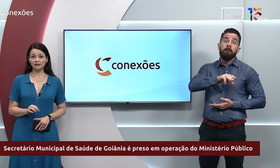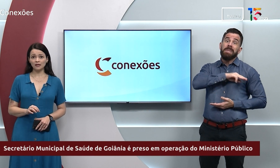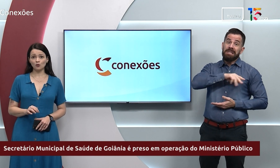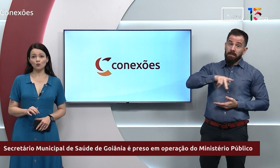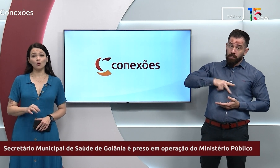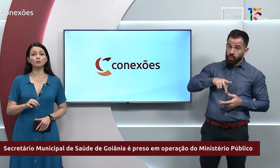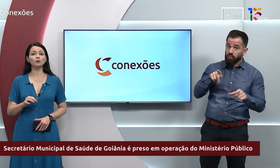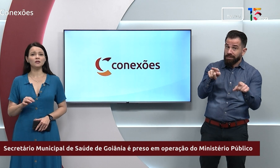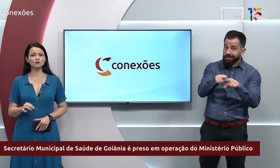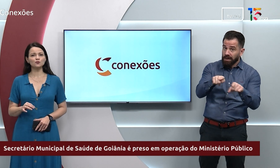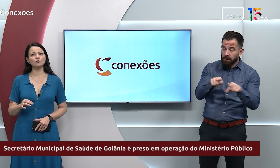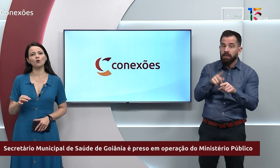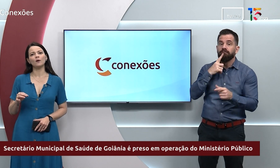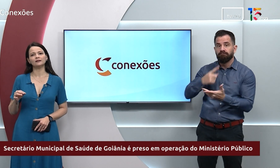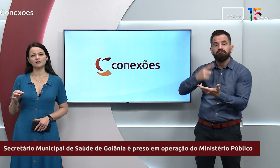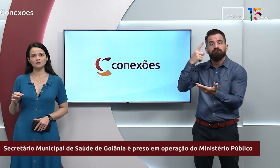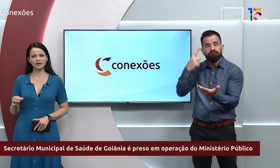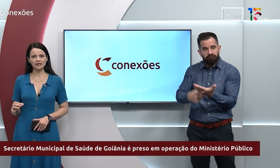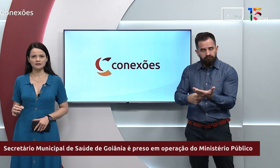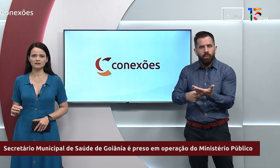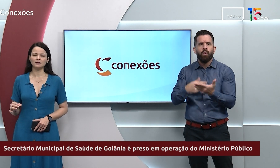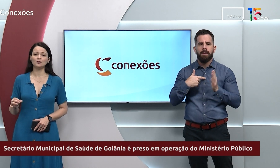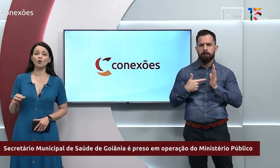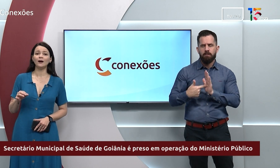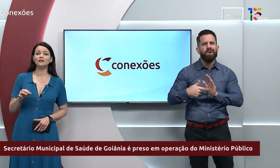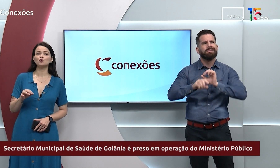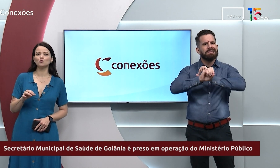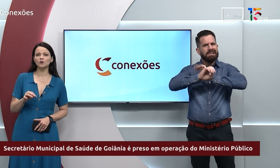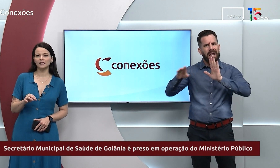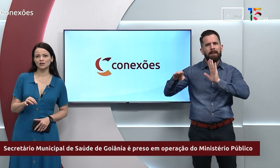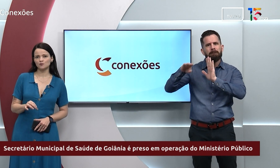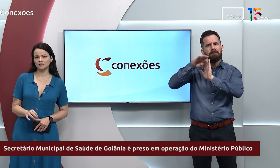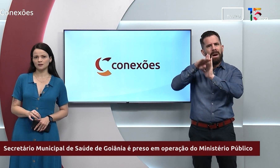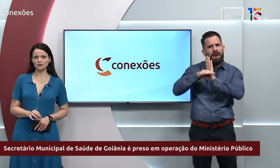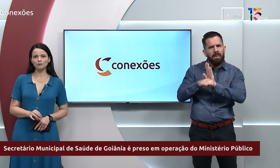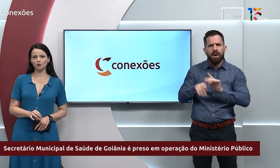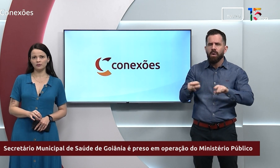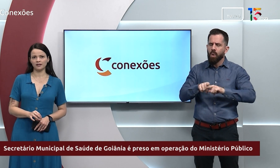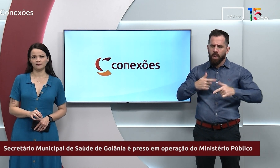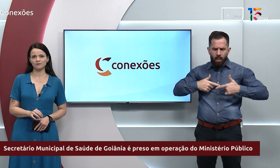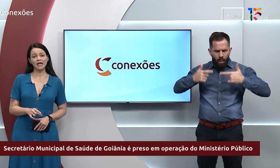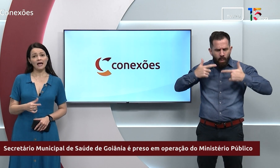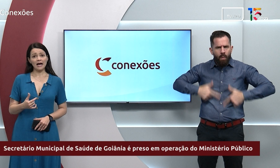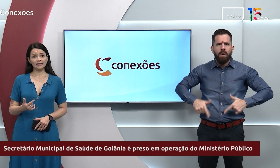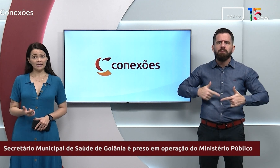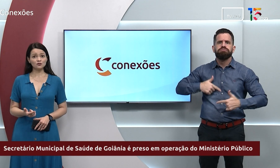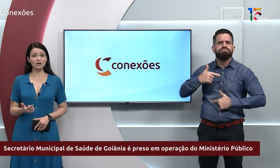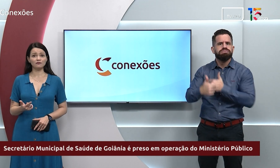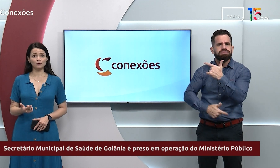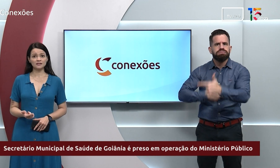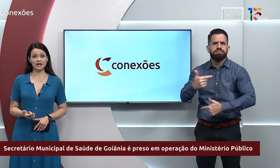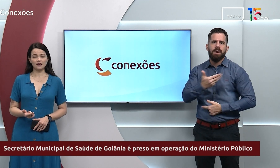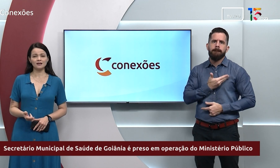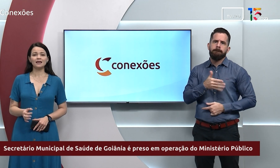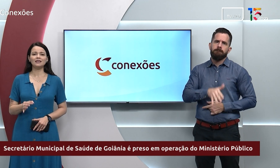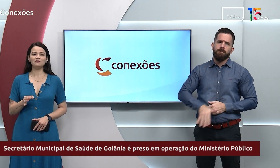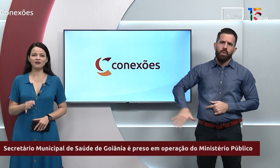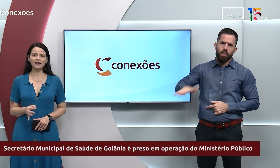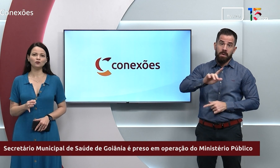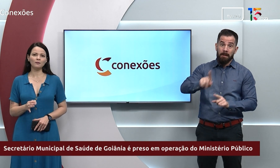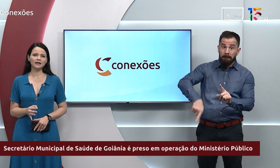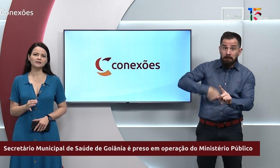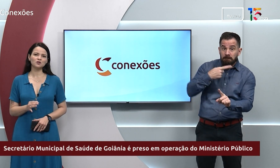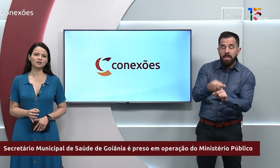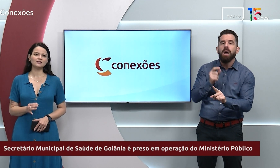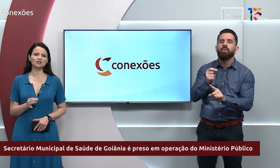e reiterou o compromisso com a transparência e com a lisura na administração pública, além de reforçar que